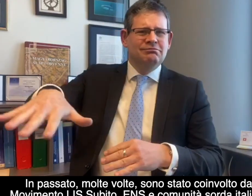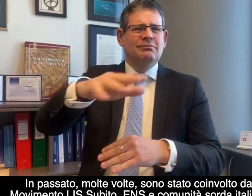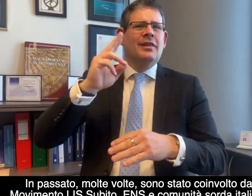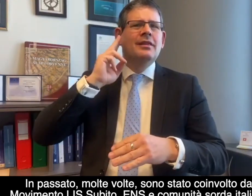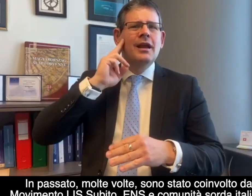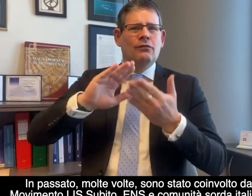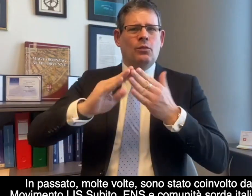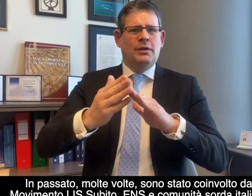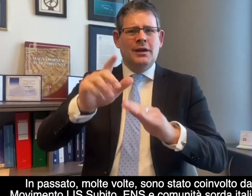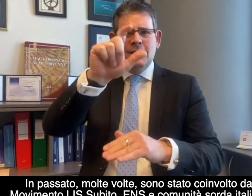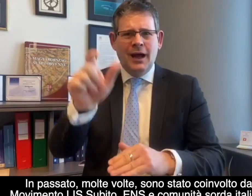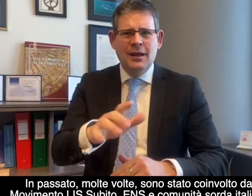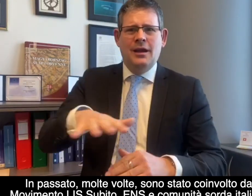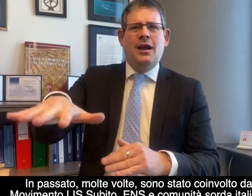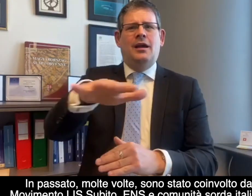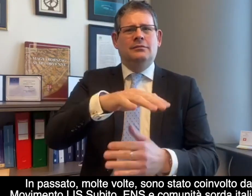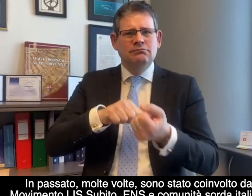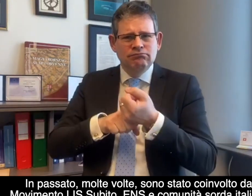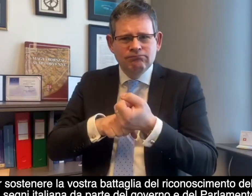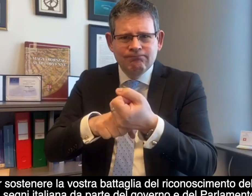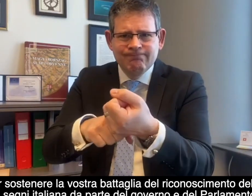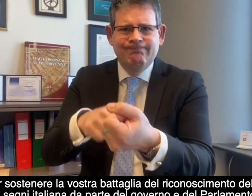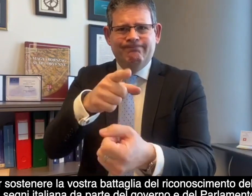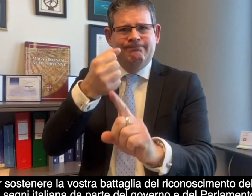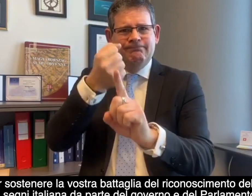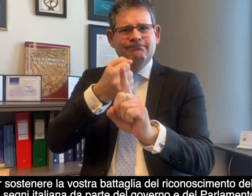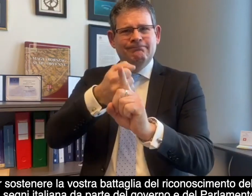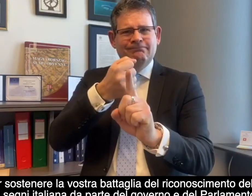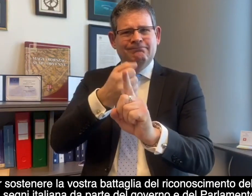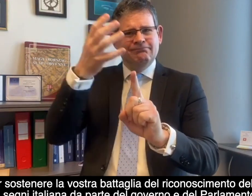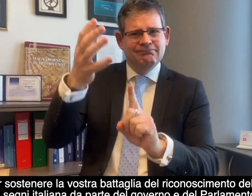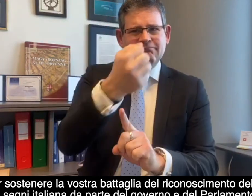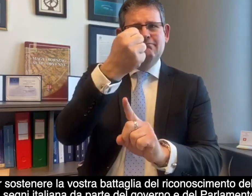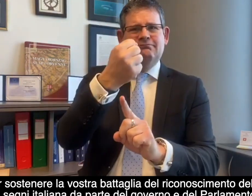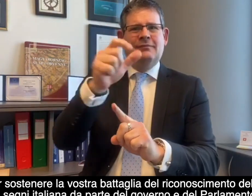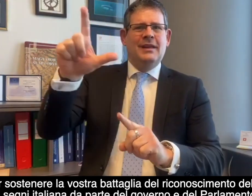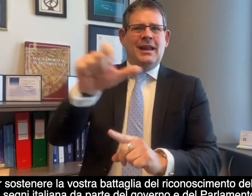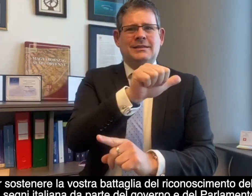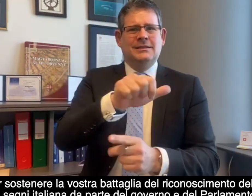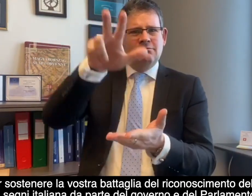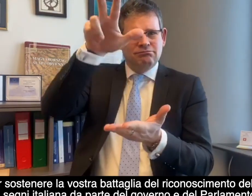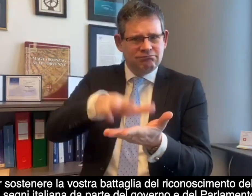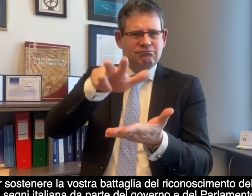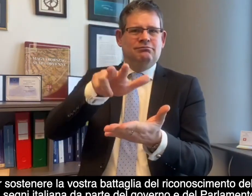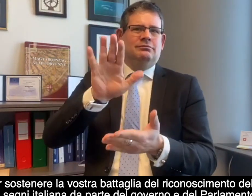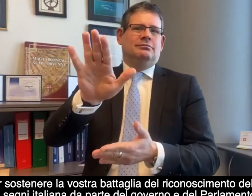sorda italiana per sostenere la vostra battaglia del riconoscimento della lingua dei segni da parte del governo